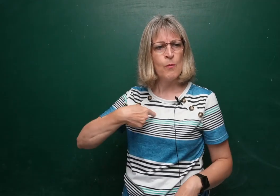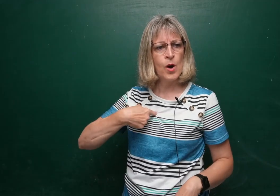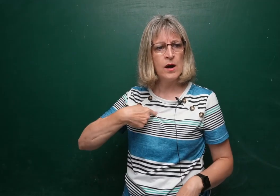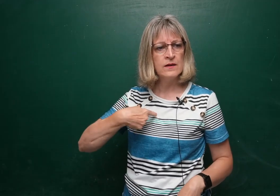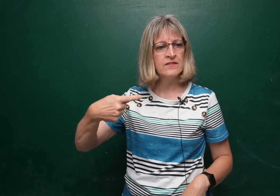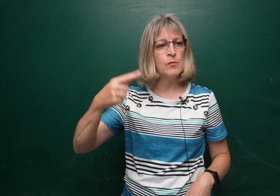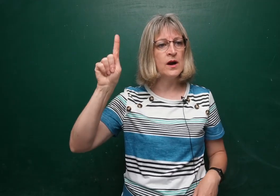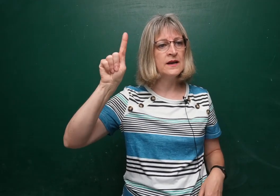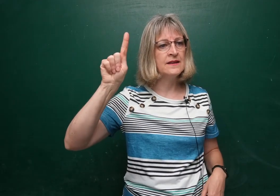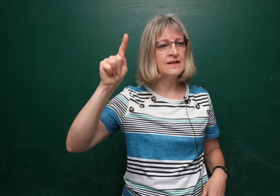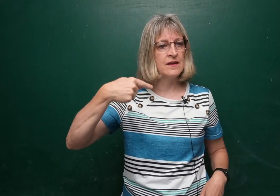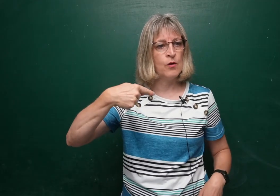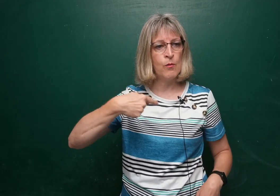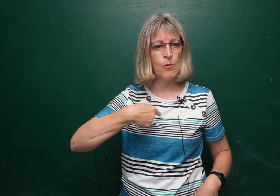Moi, ça c'est moi, hein, l'index. Moi,